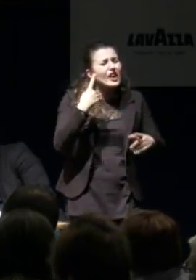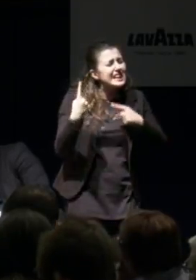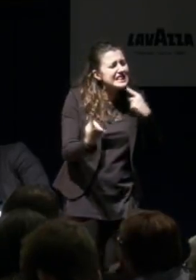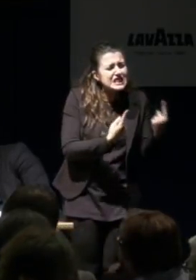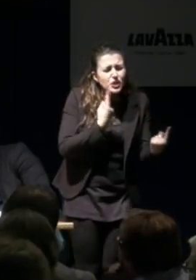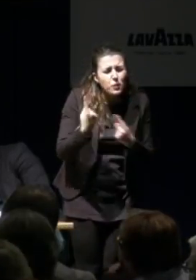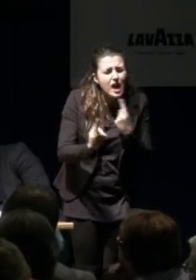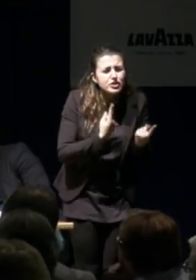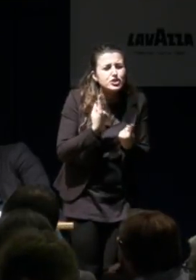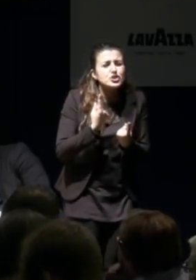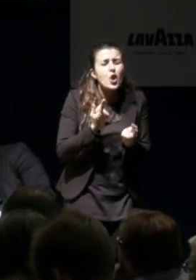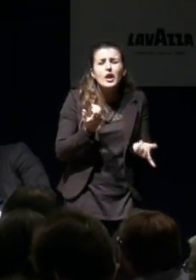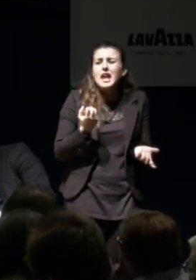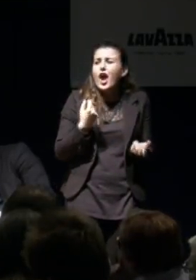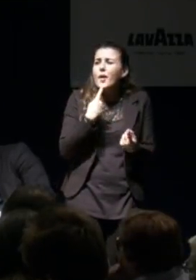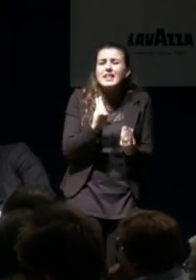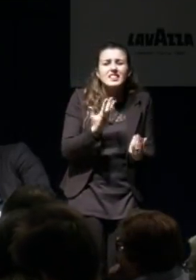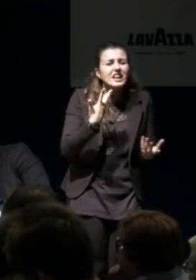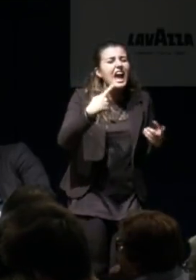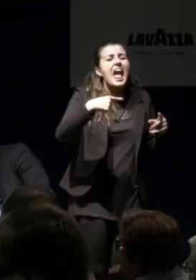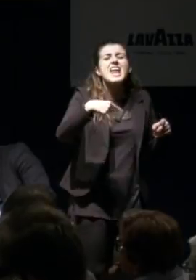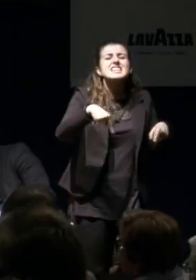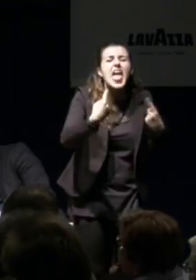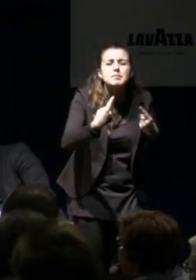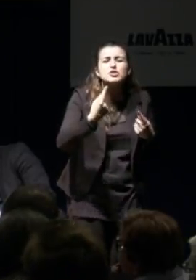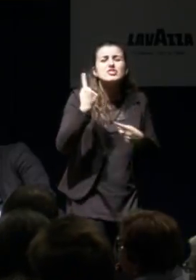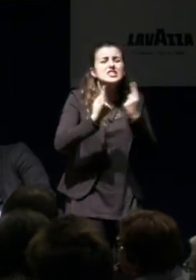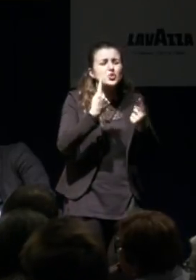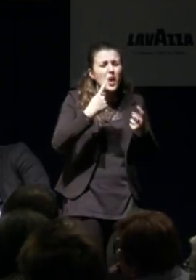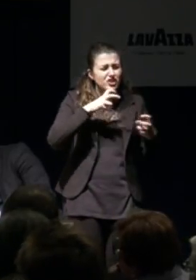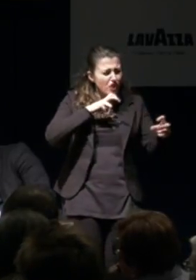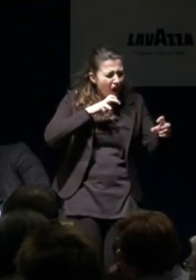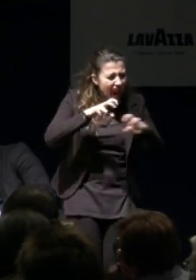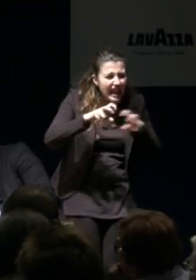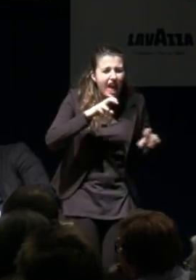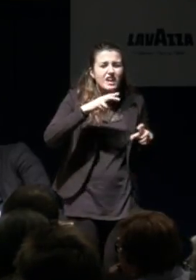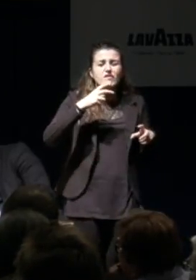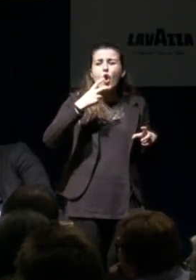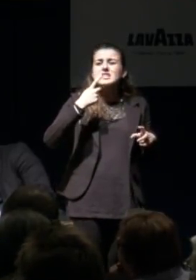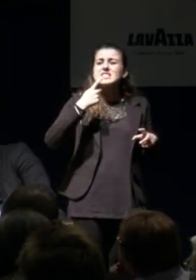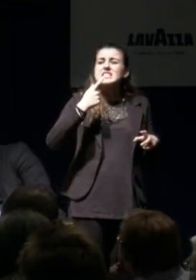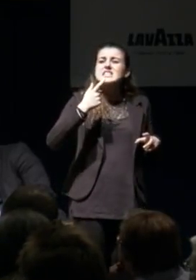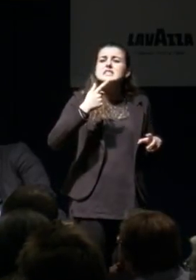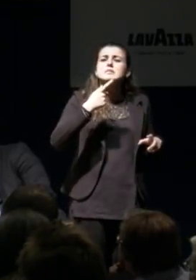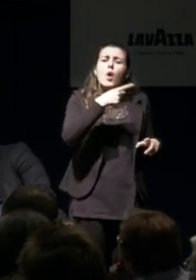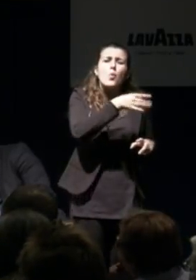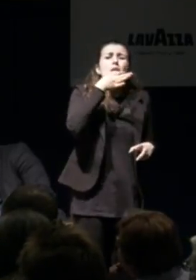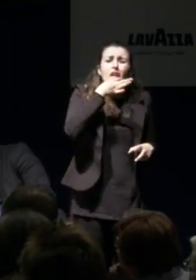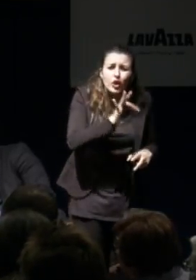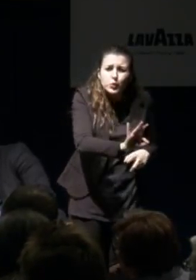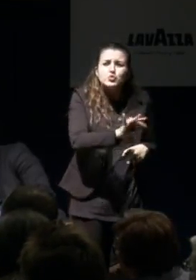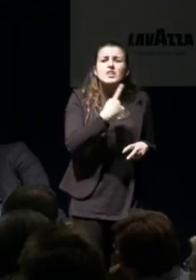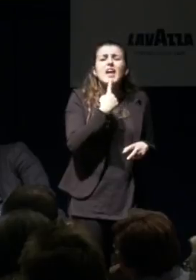dei come si può dire dei nemici di classe nella nostra ottica riusciva a